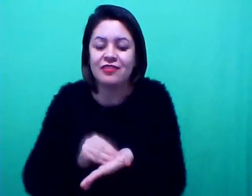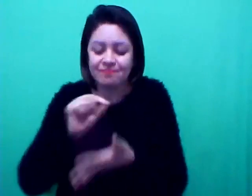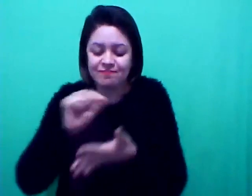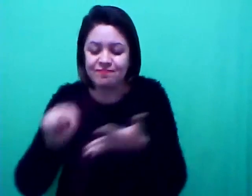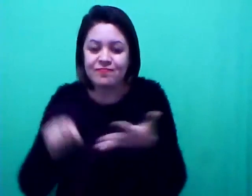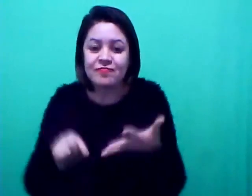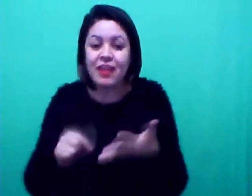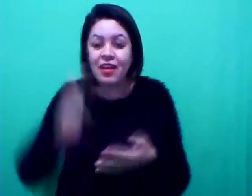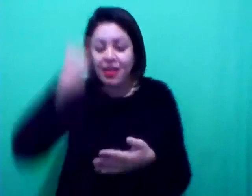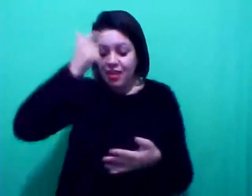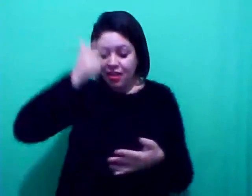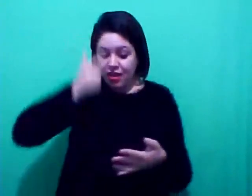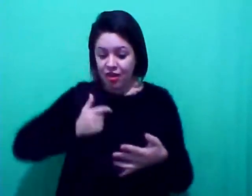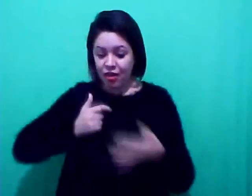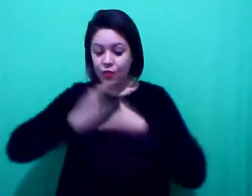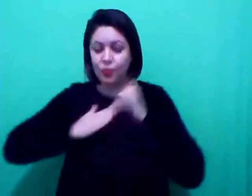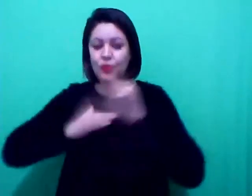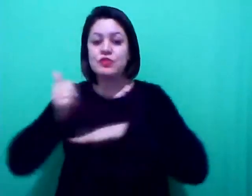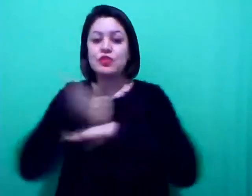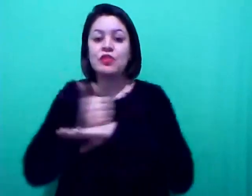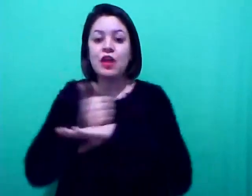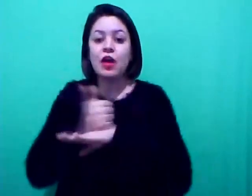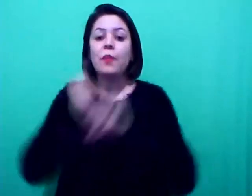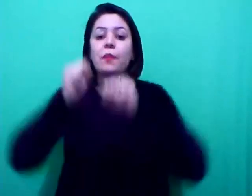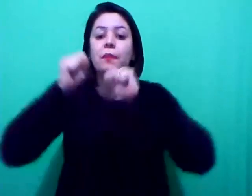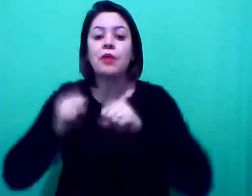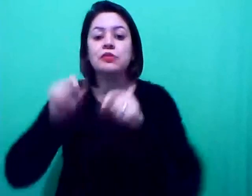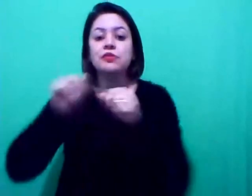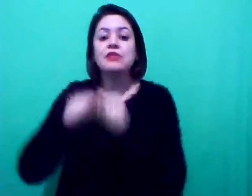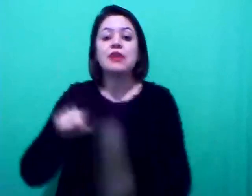faltando? O que que falta, né?